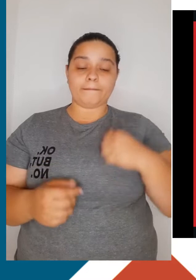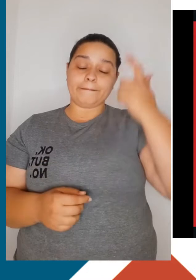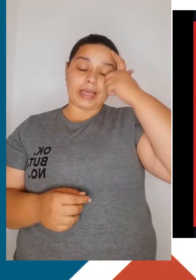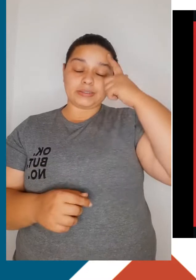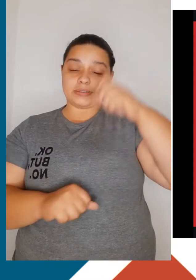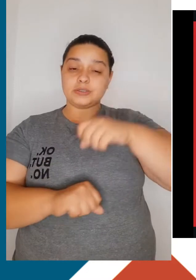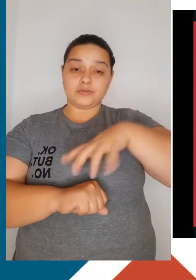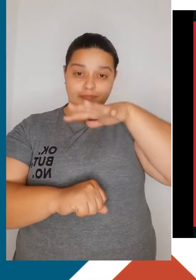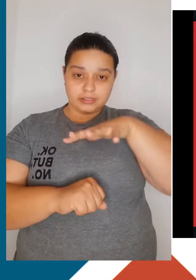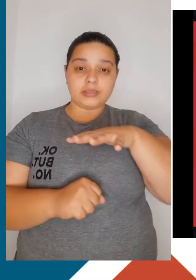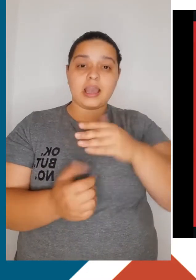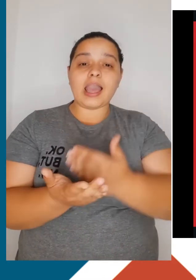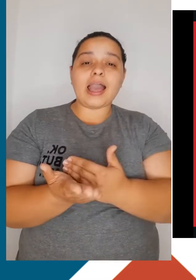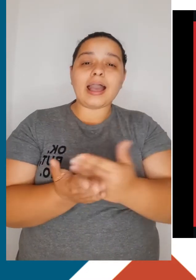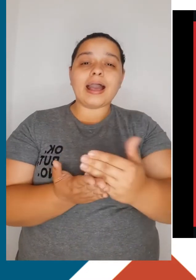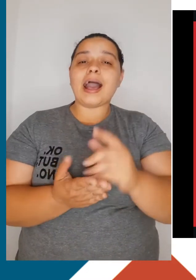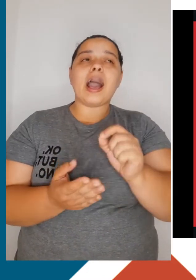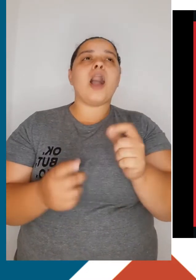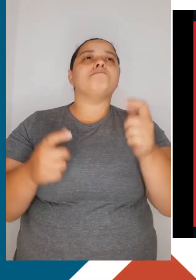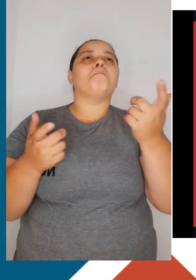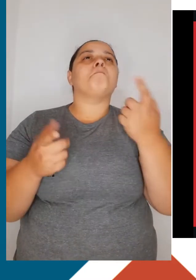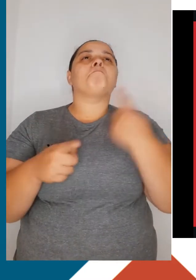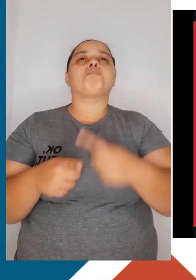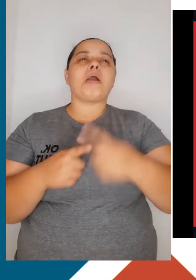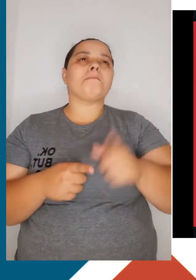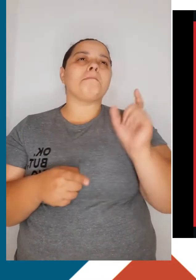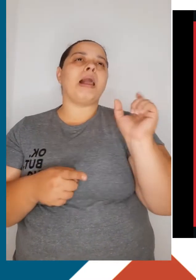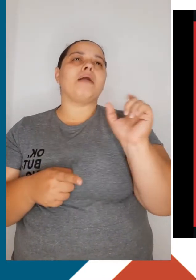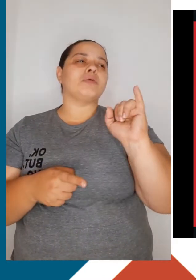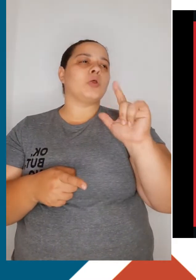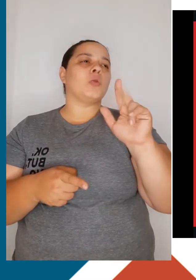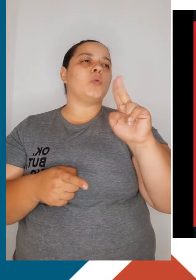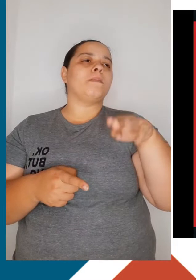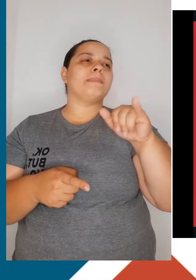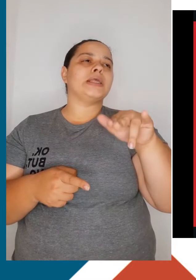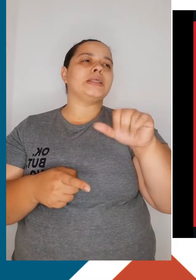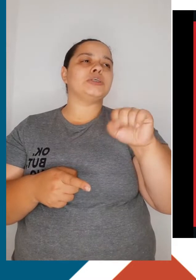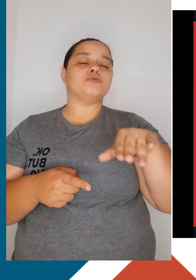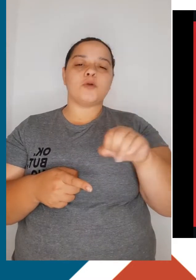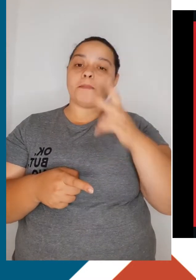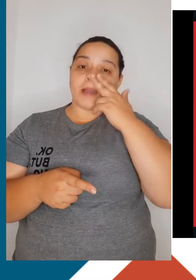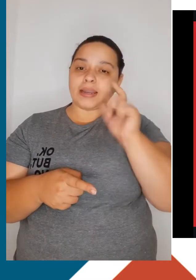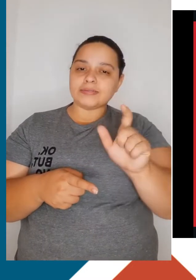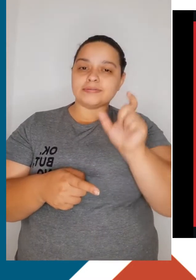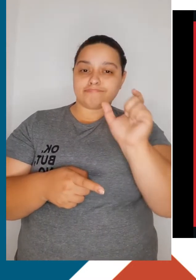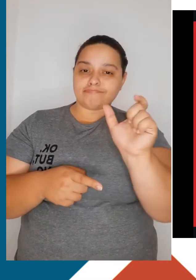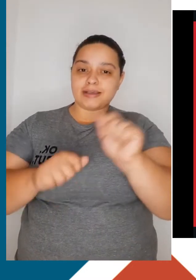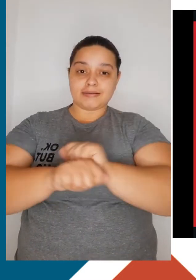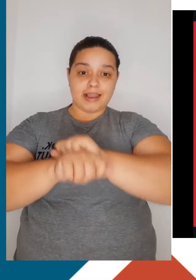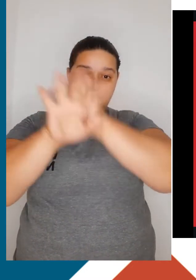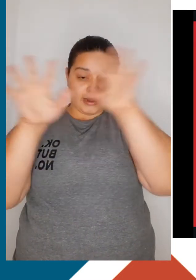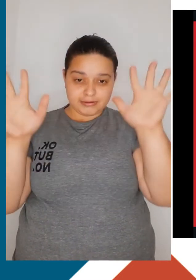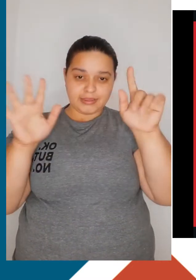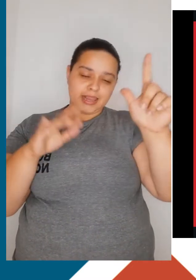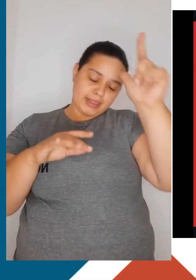pensar inicialmente da onde que vem essa palavra, né? Iluminismo vem de esclarecimento, em